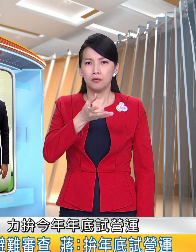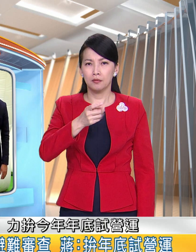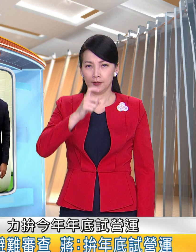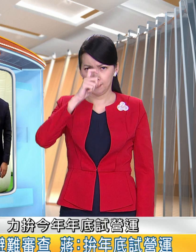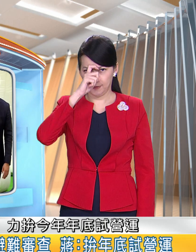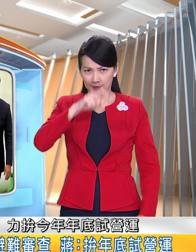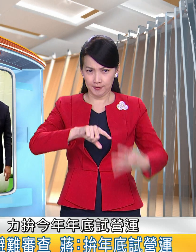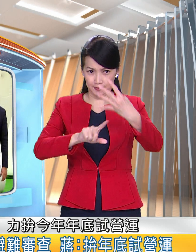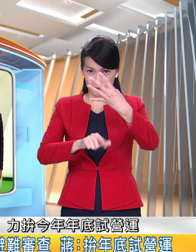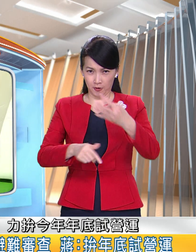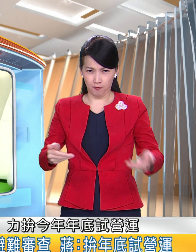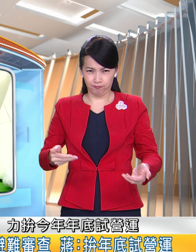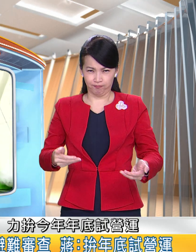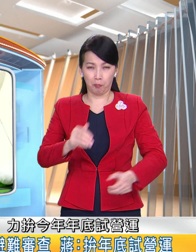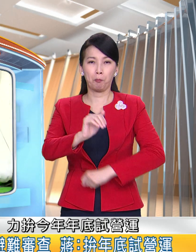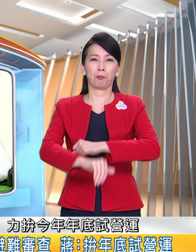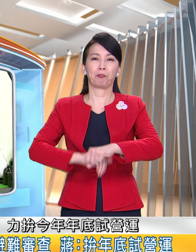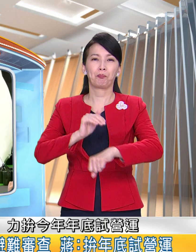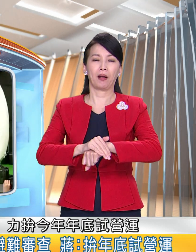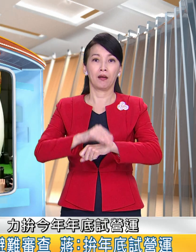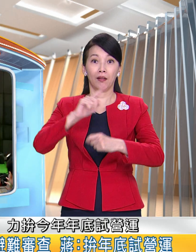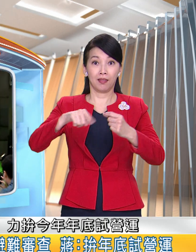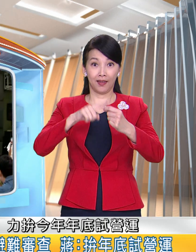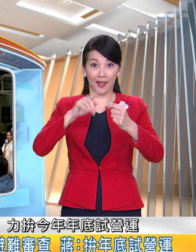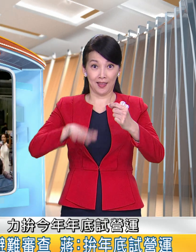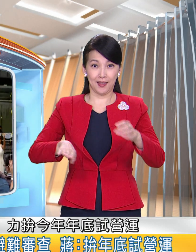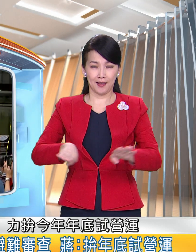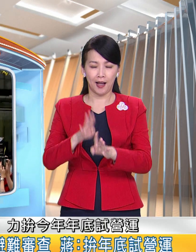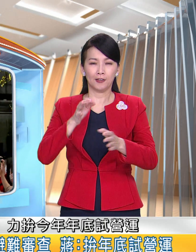工，力拼今年年底试营运。